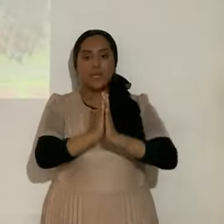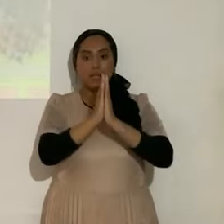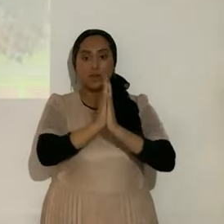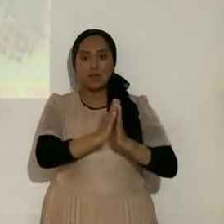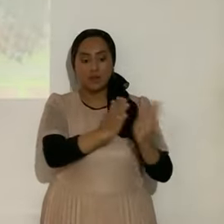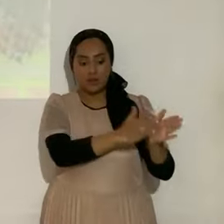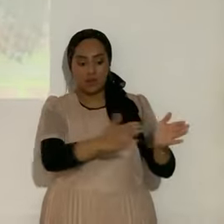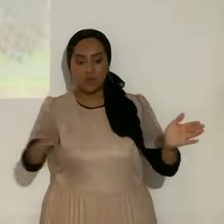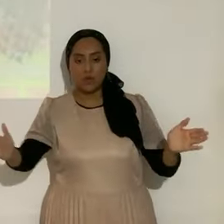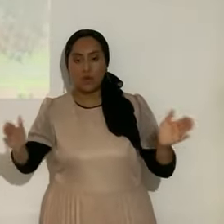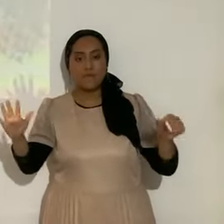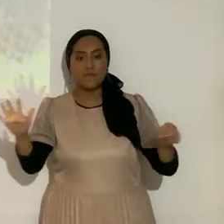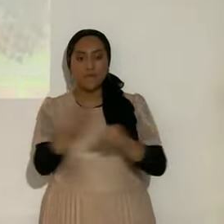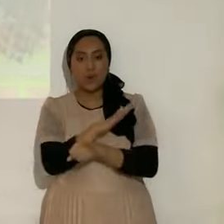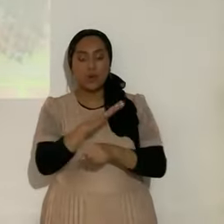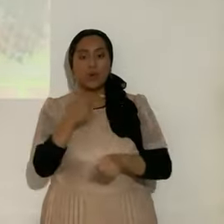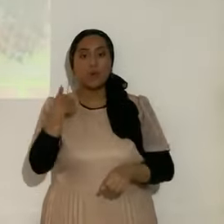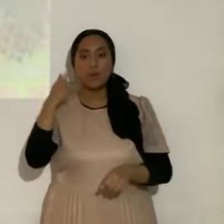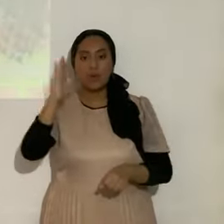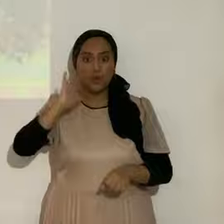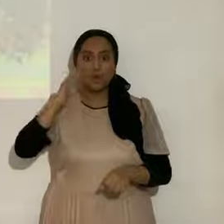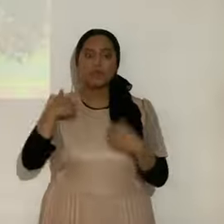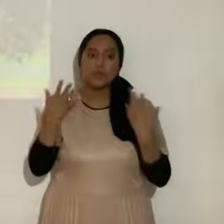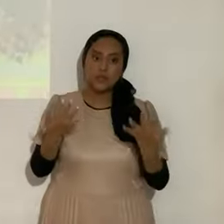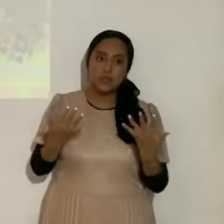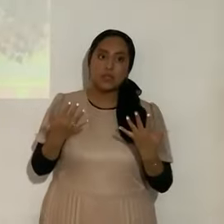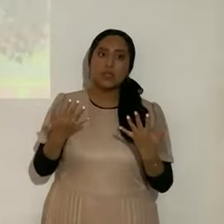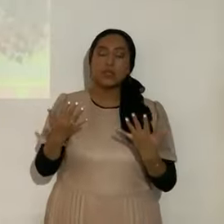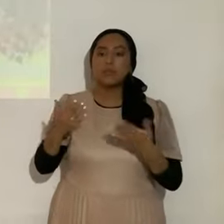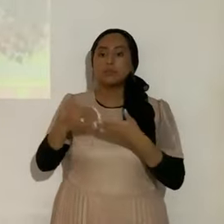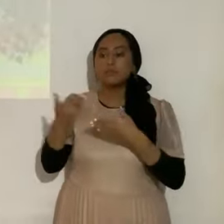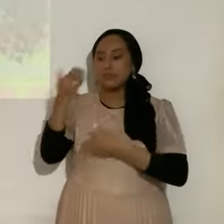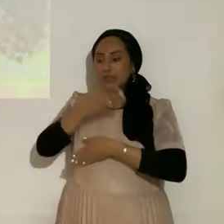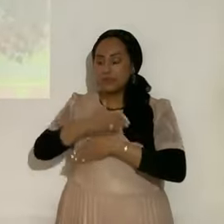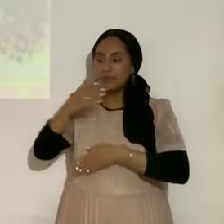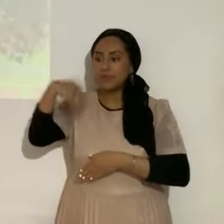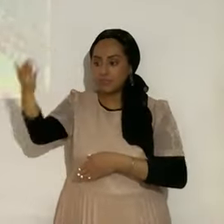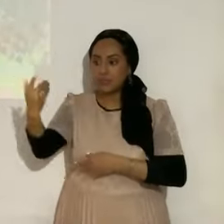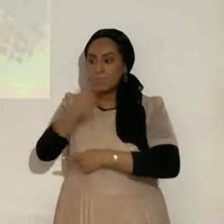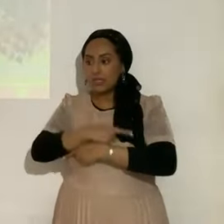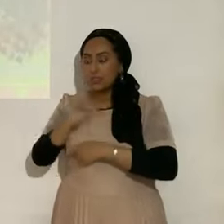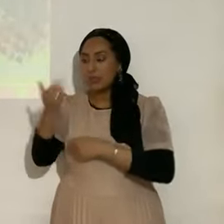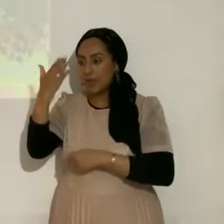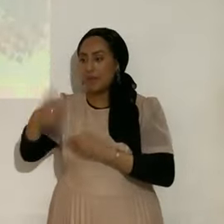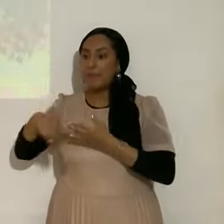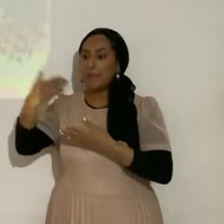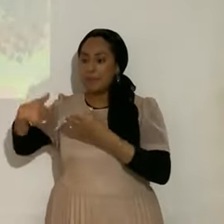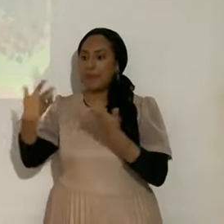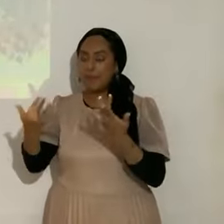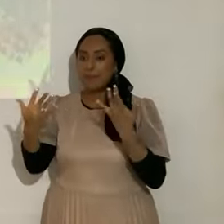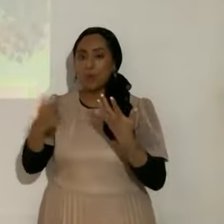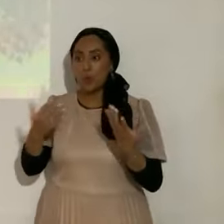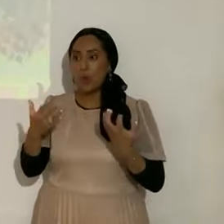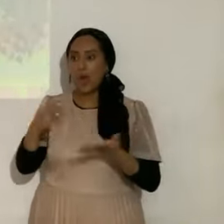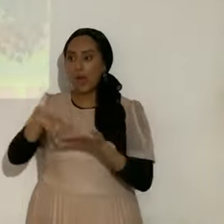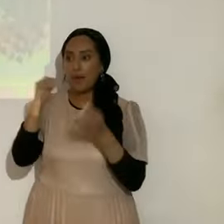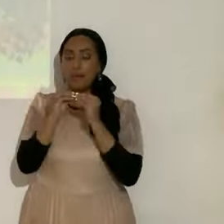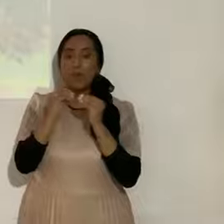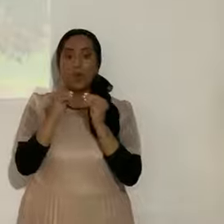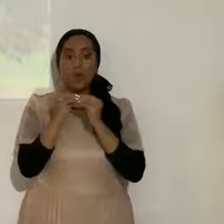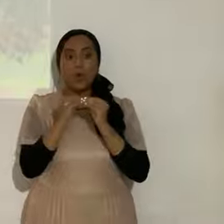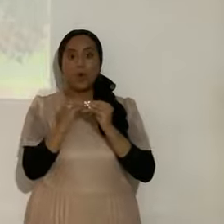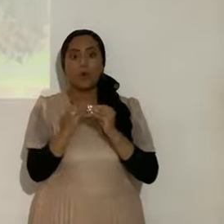de internet. Nosotros teníamos que esperar tal vez de un Shabbat al próximo Shabbat, a esperar la próxima administración que ya anhelábamos, porque